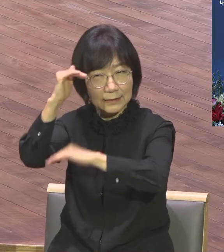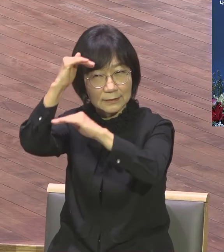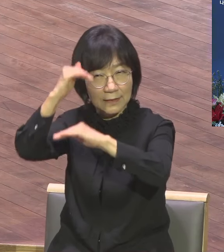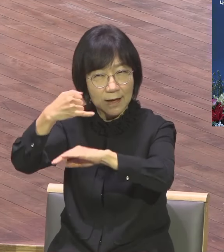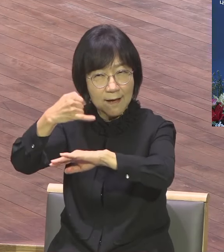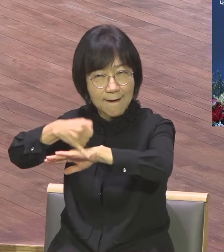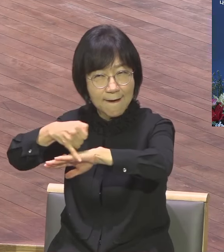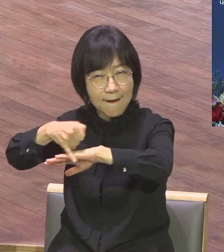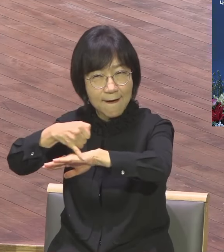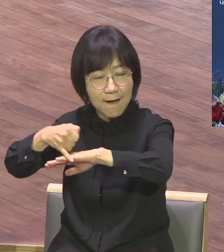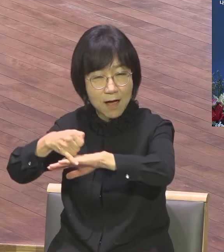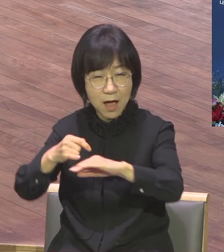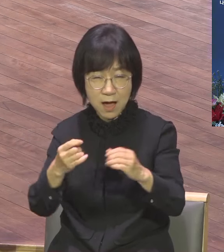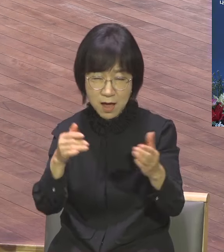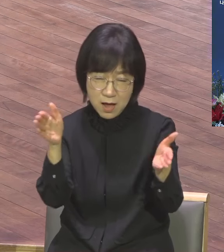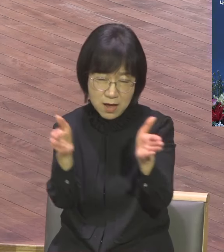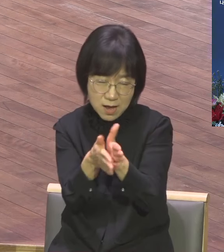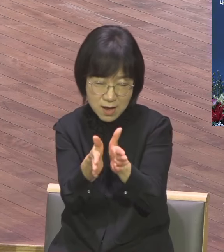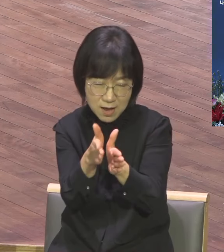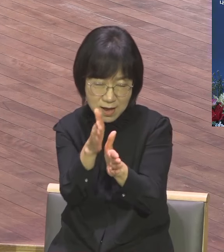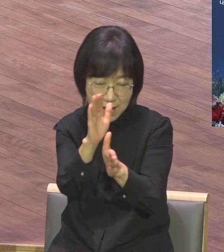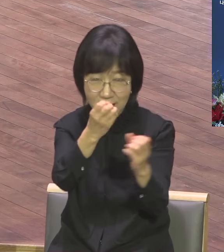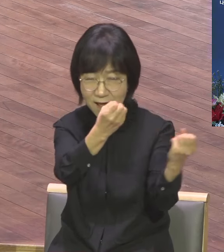있게 만들어내는 사람,